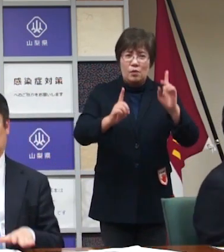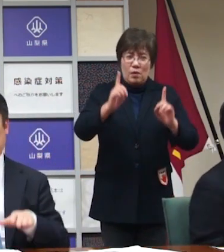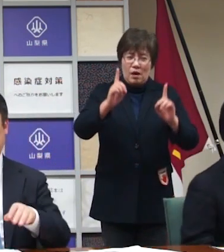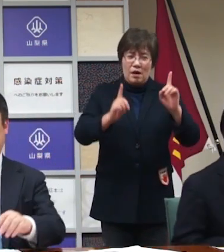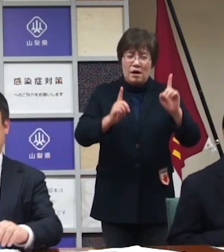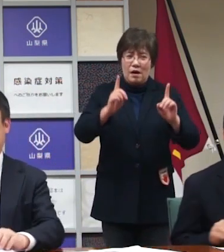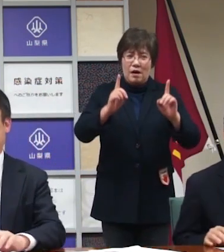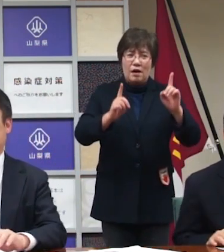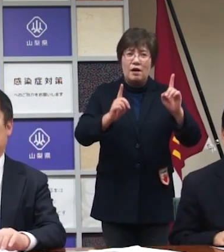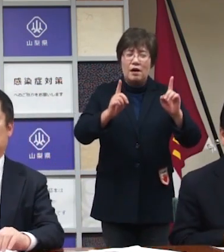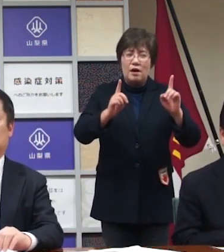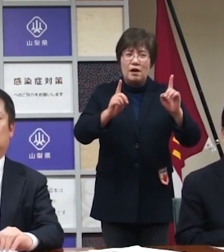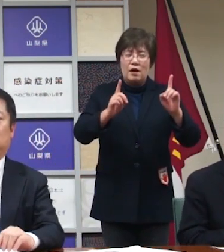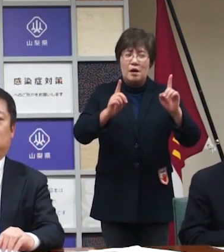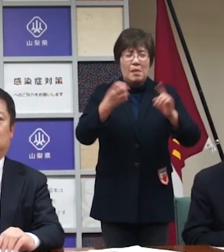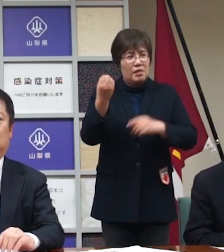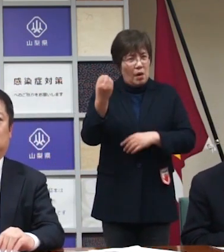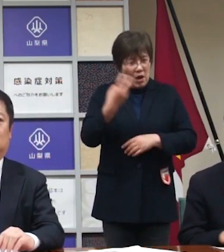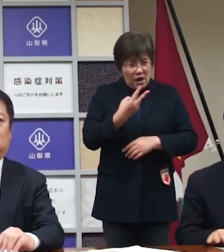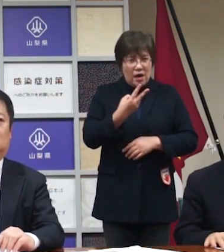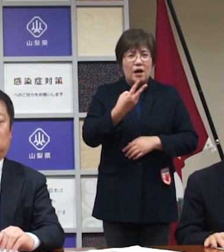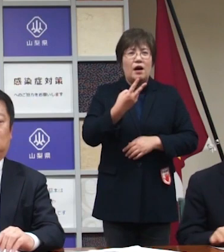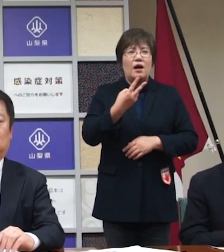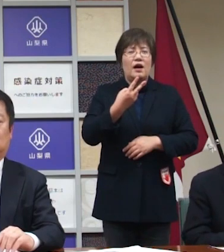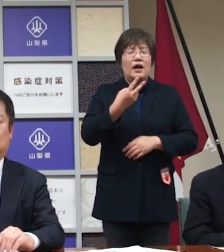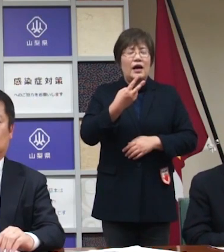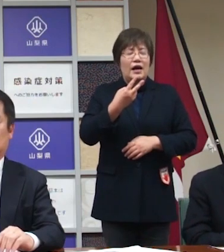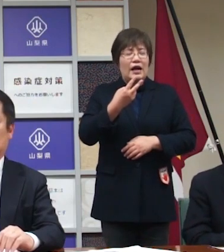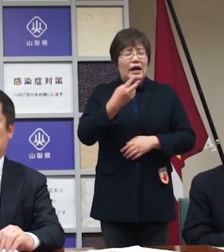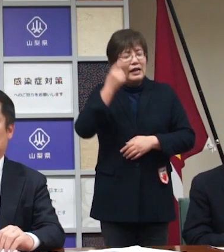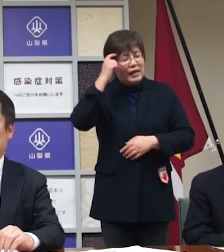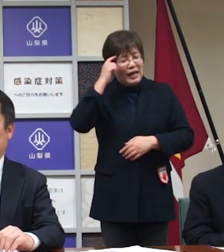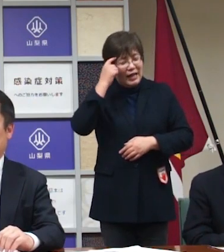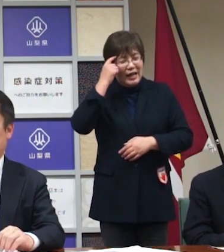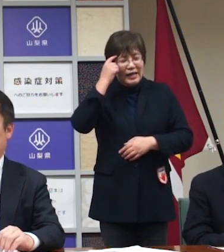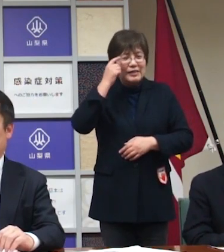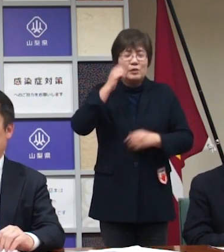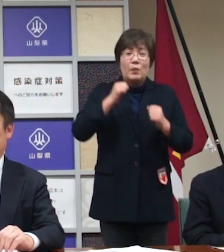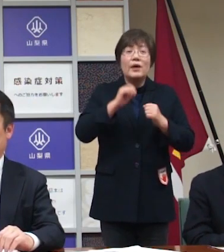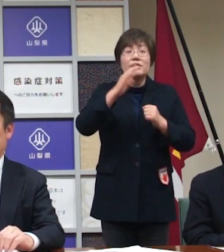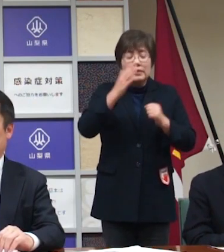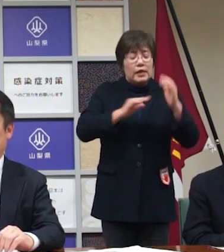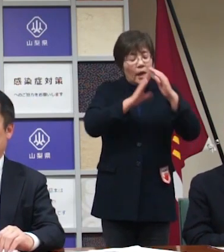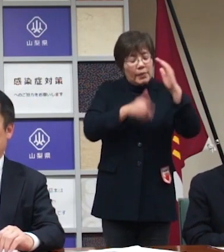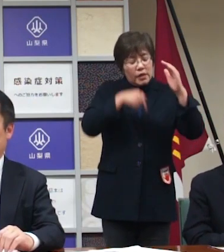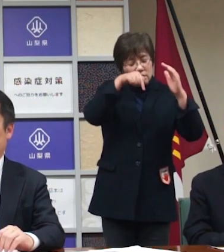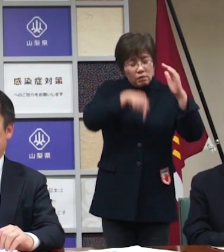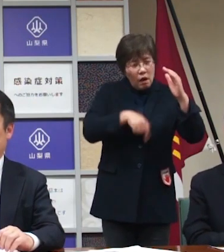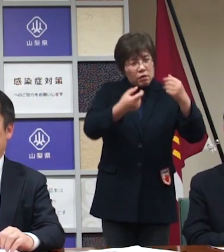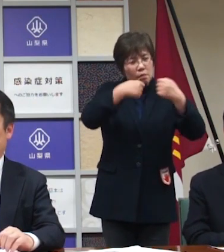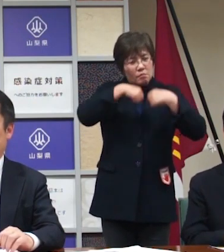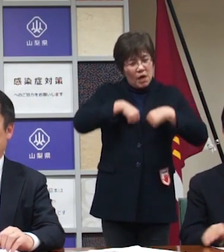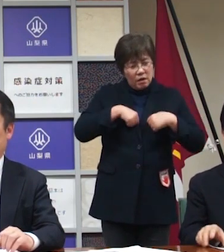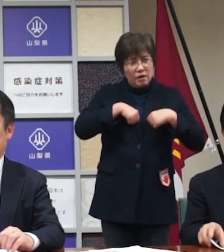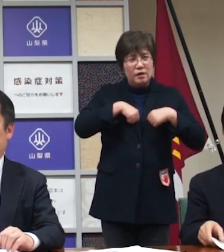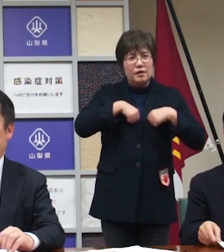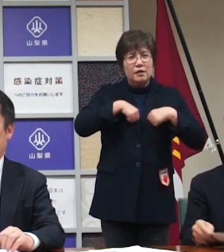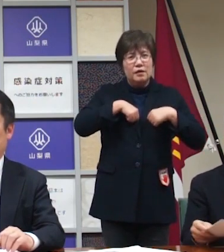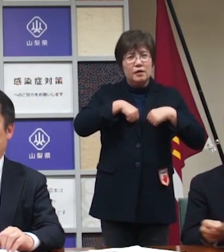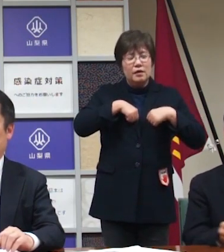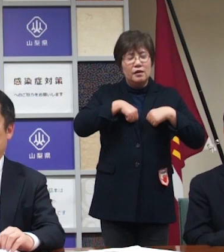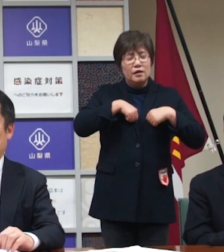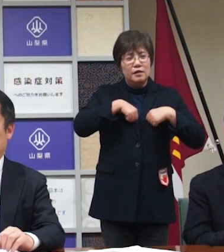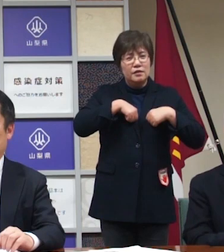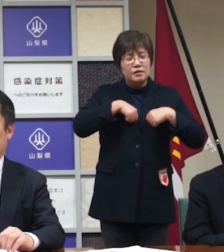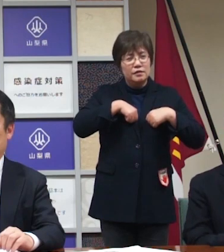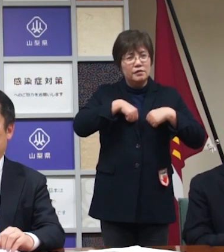そういうことは考えたくないんですが、その県内でどういう形で、その感染